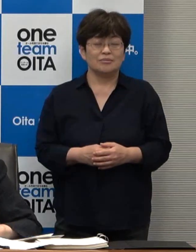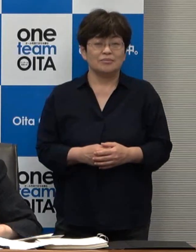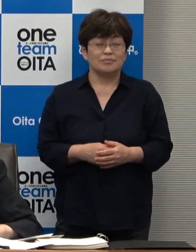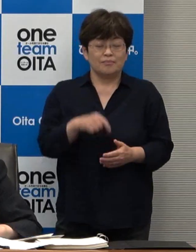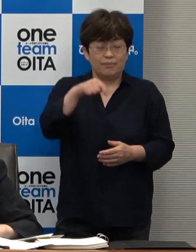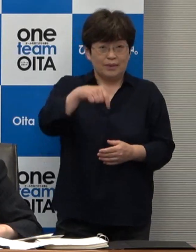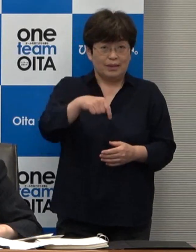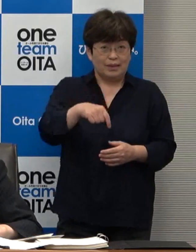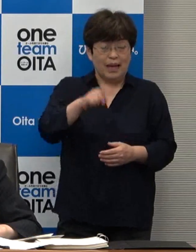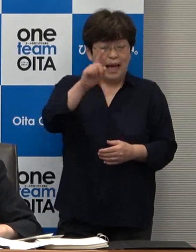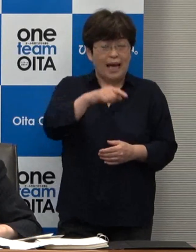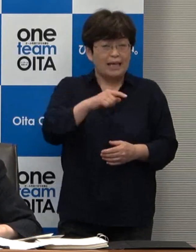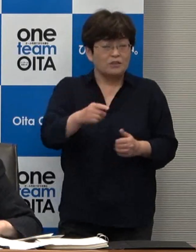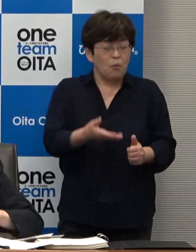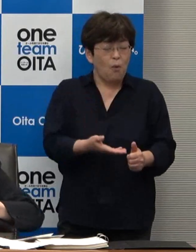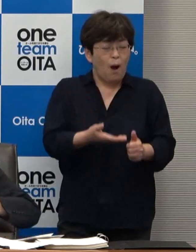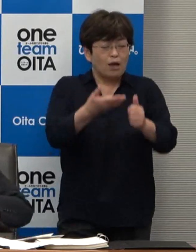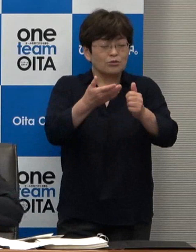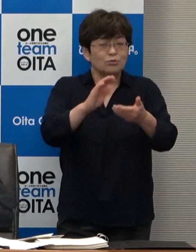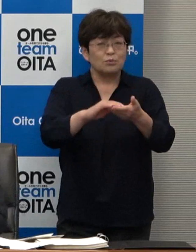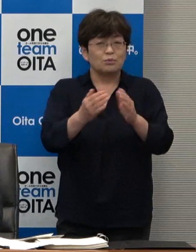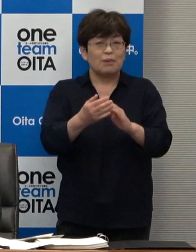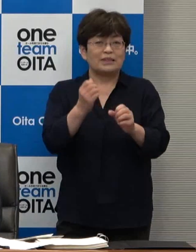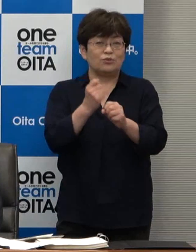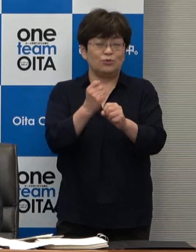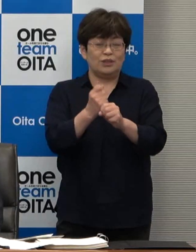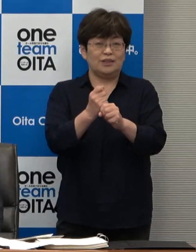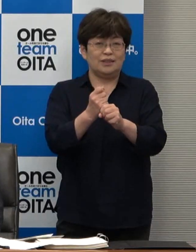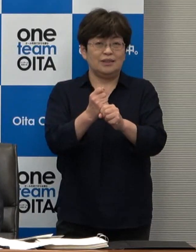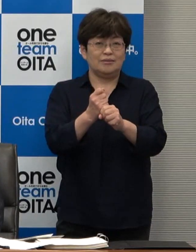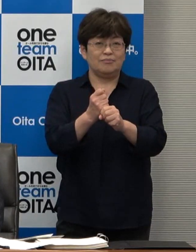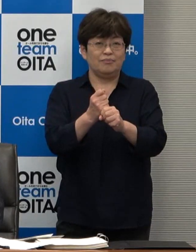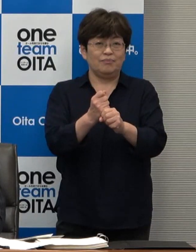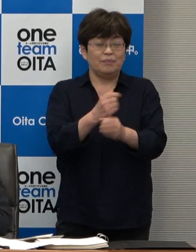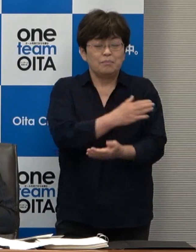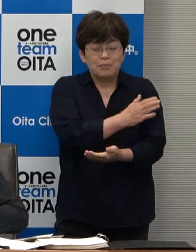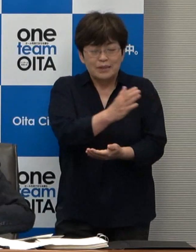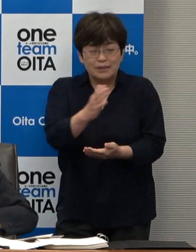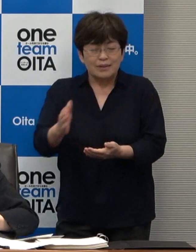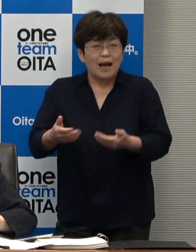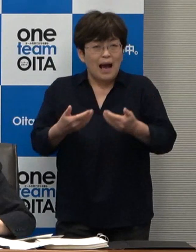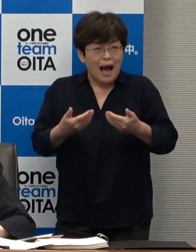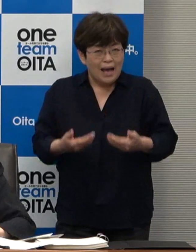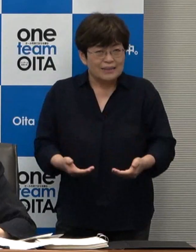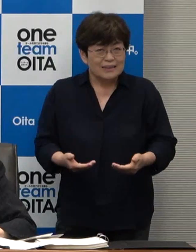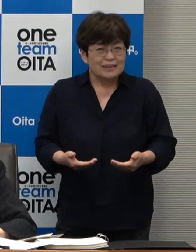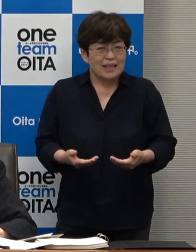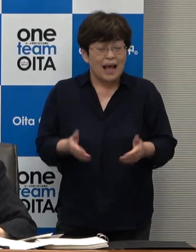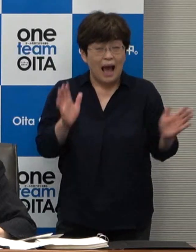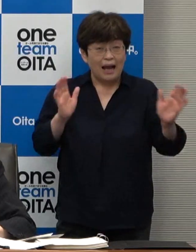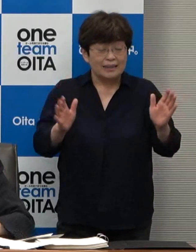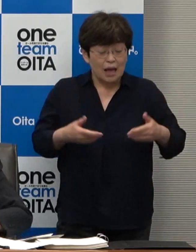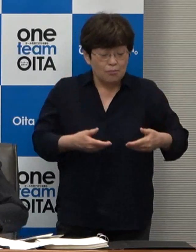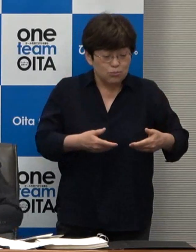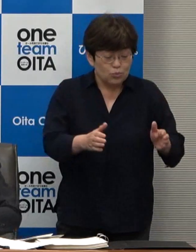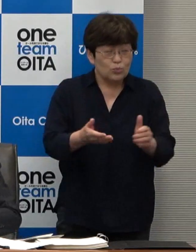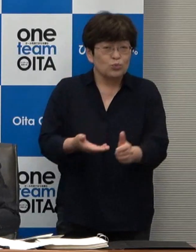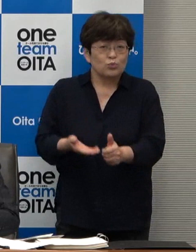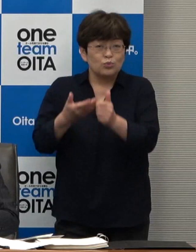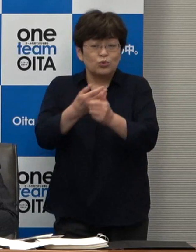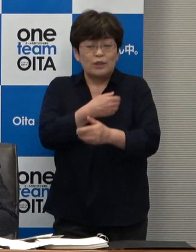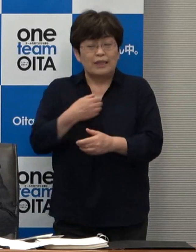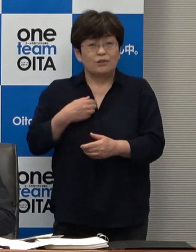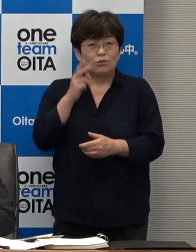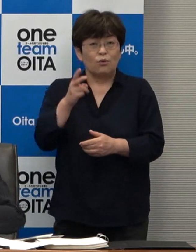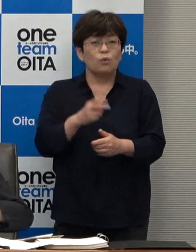その下、人を育むまちづくり、これでは誰もが安心して出産子育てができるよう積極的な支援